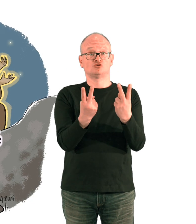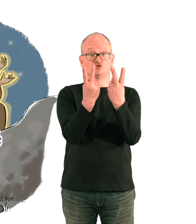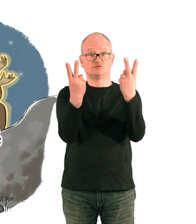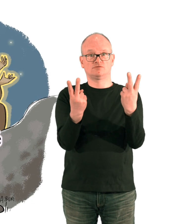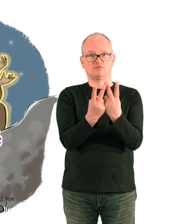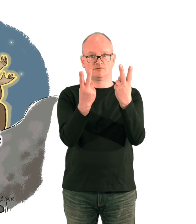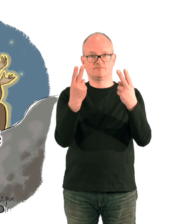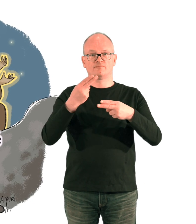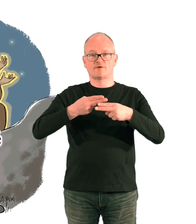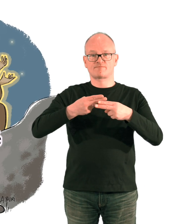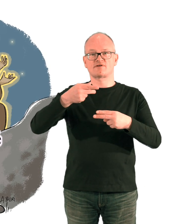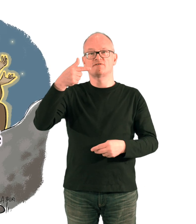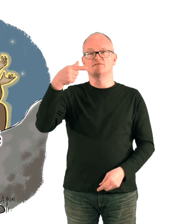Jésus prie à Gethsémané.